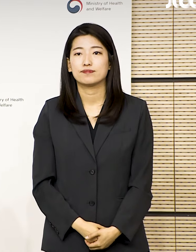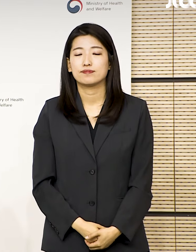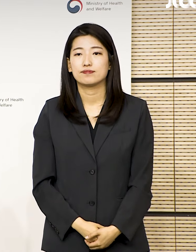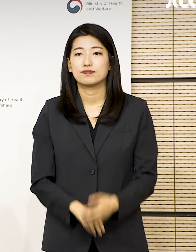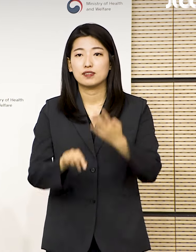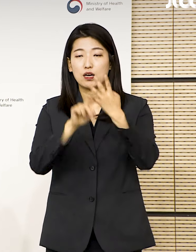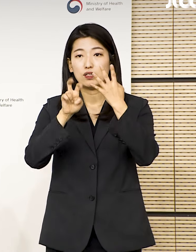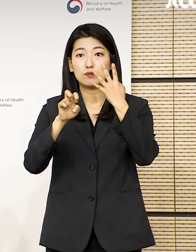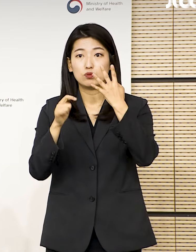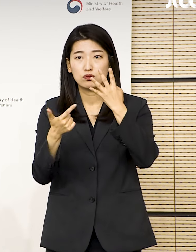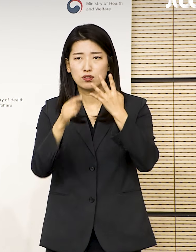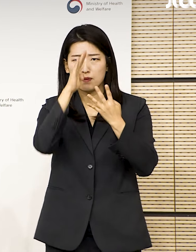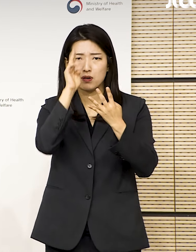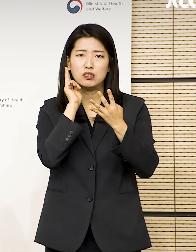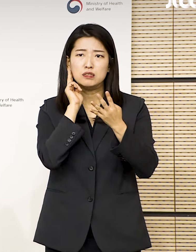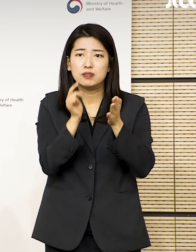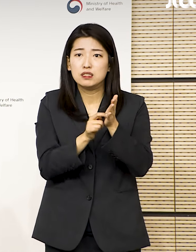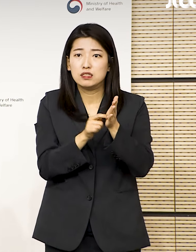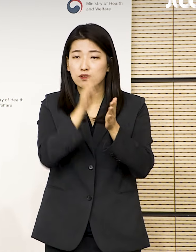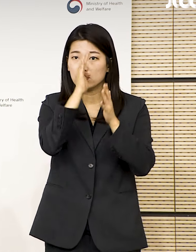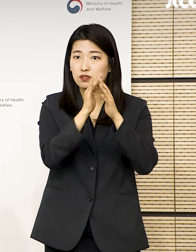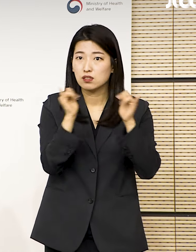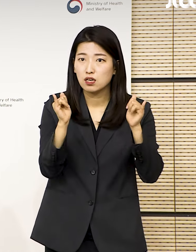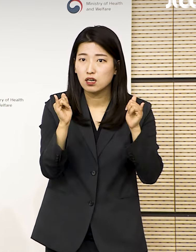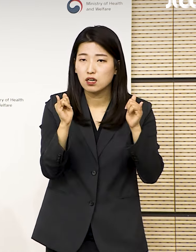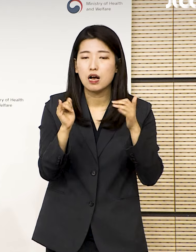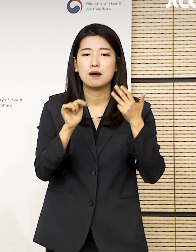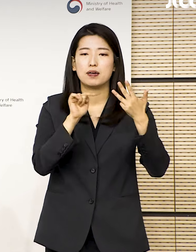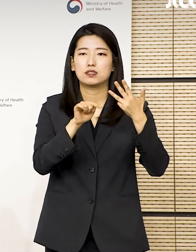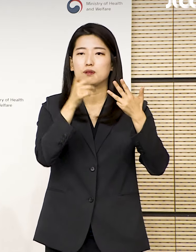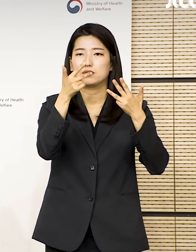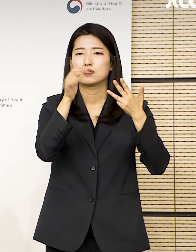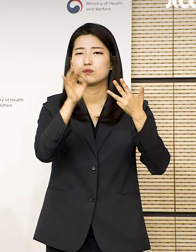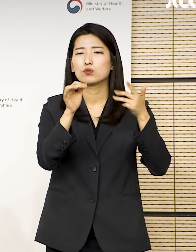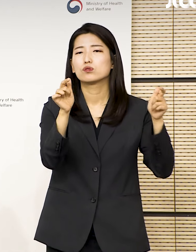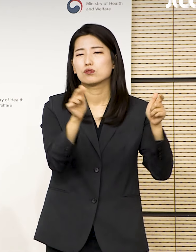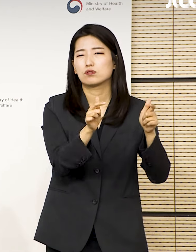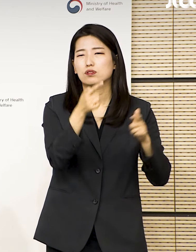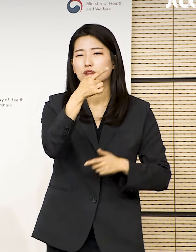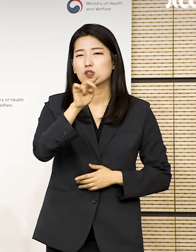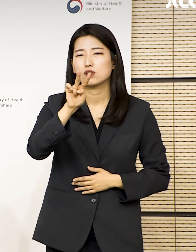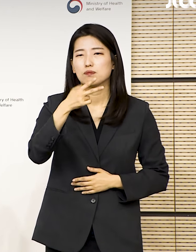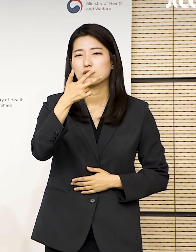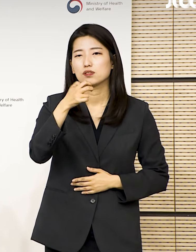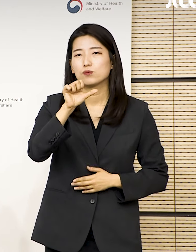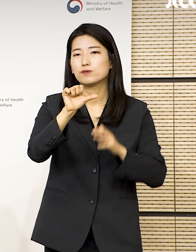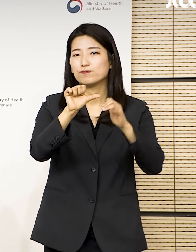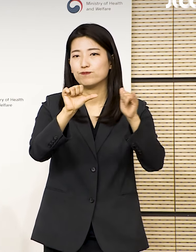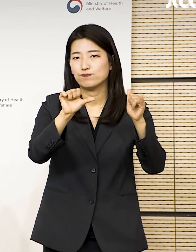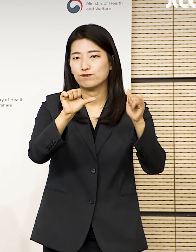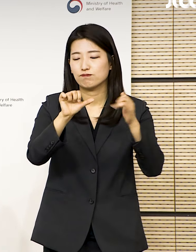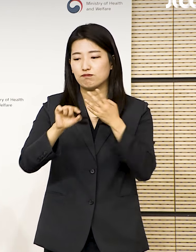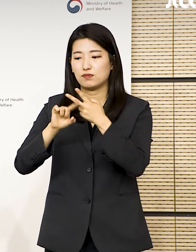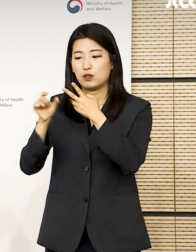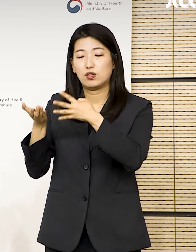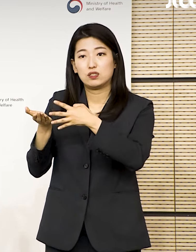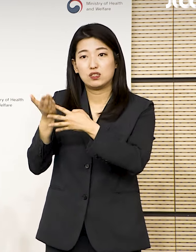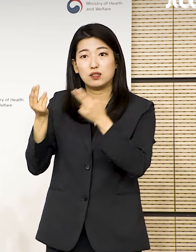중증 응급 환자는 전주 대비 88.7% 감소한 175명으로 평신 2월